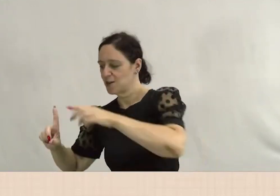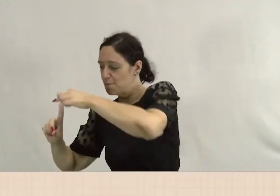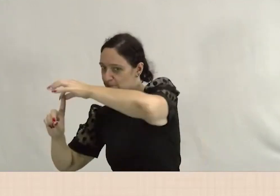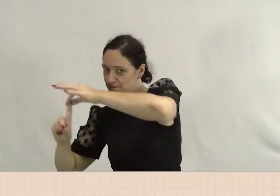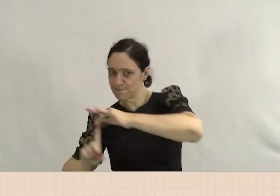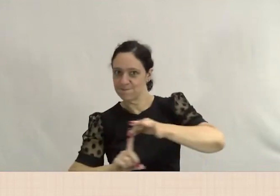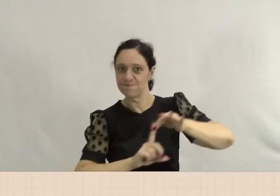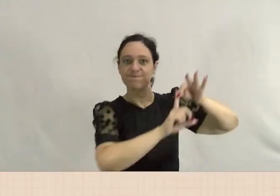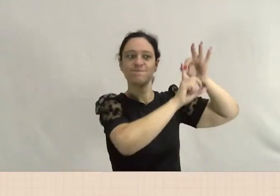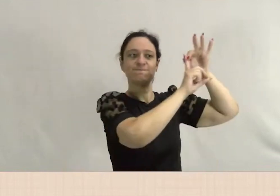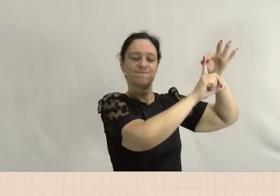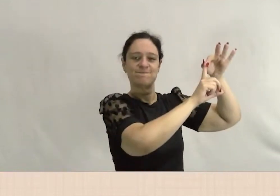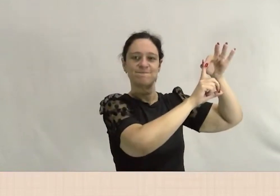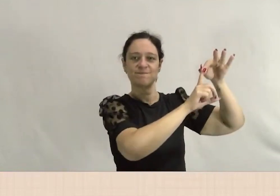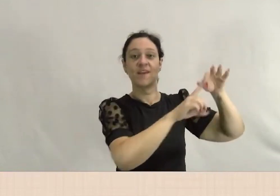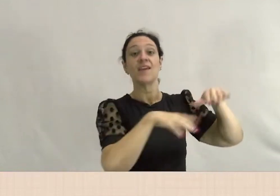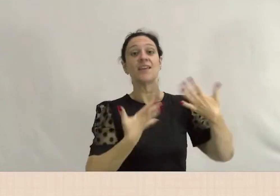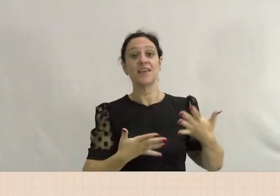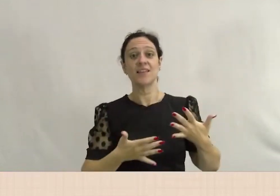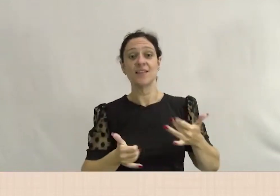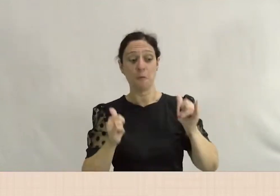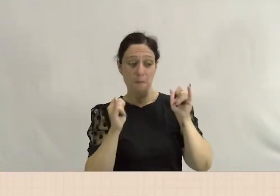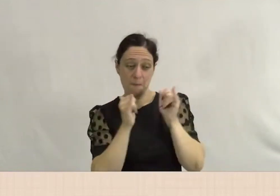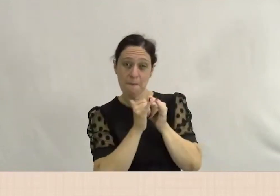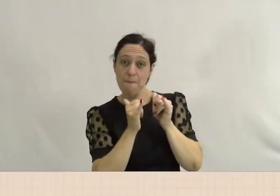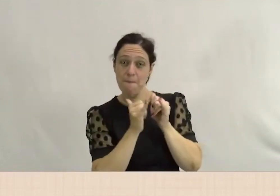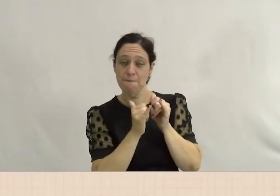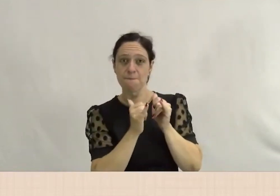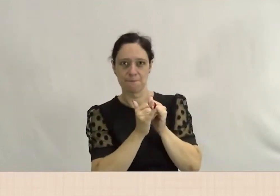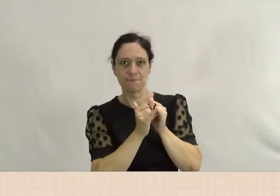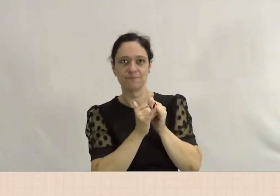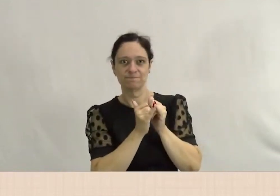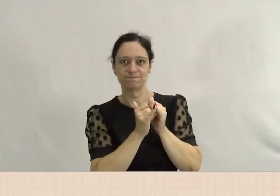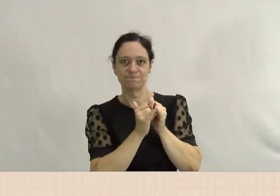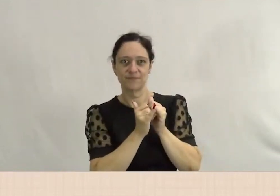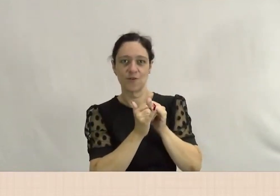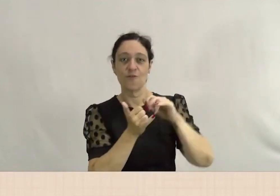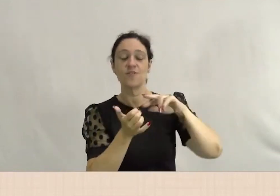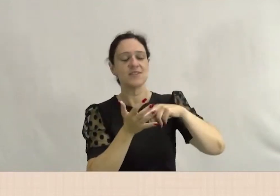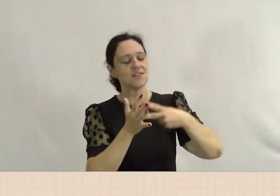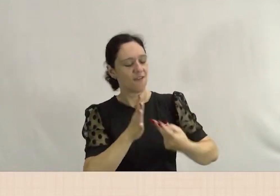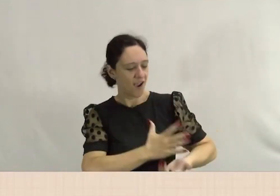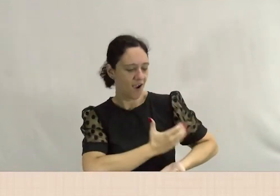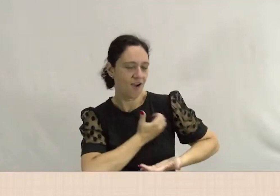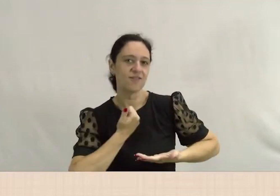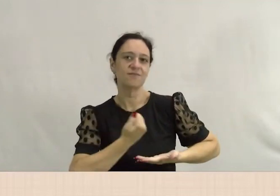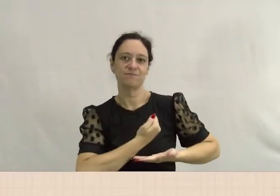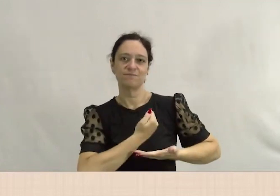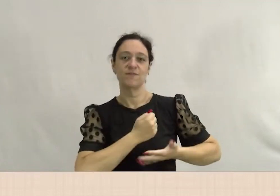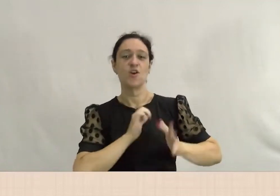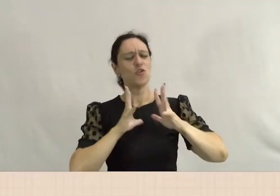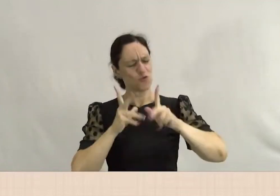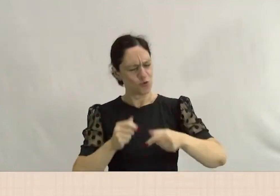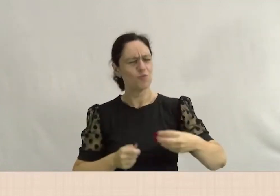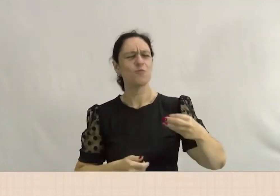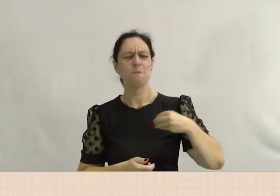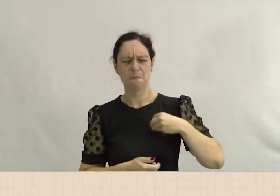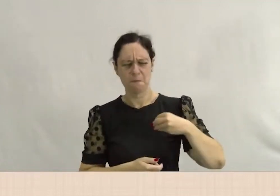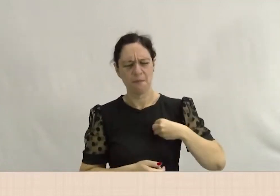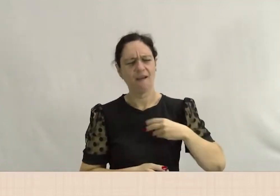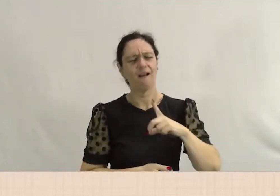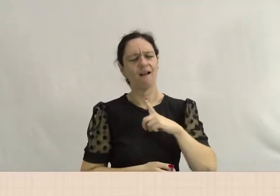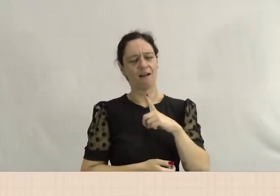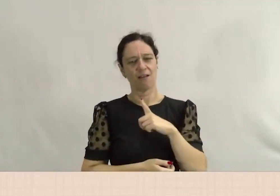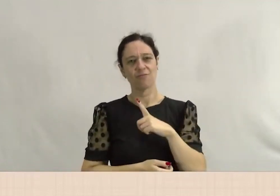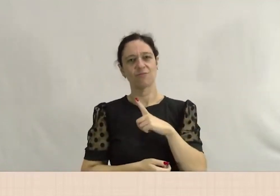o perdão dos pecados define a redenção. Todos pecaram, carecem da glória de